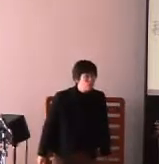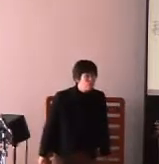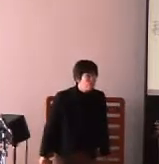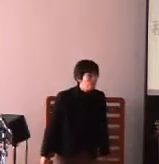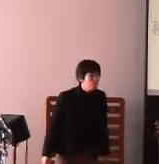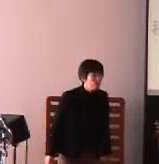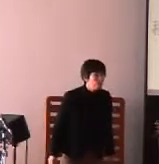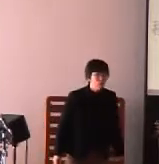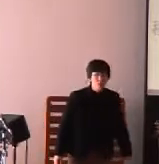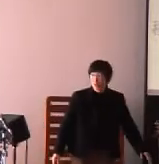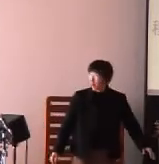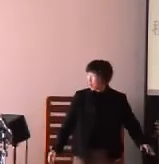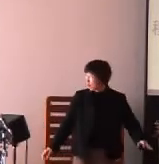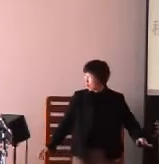僕死んだの、